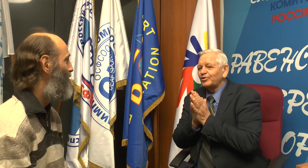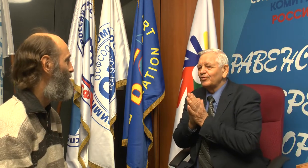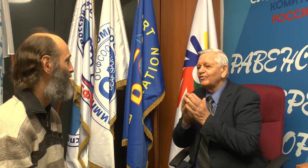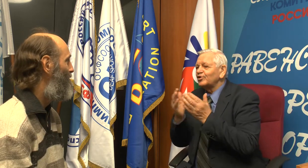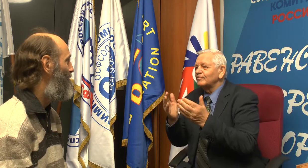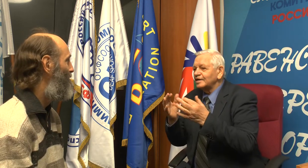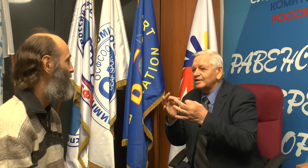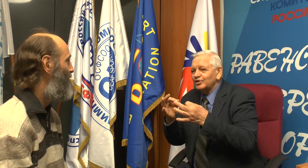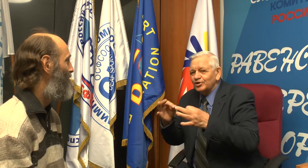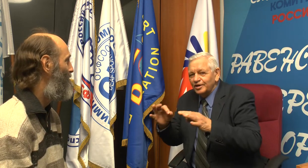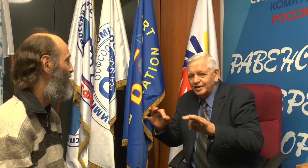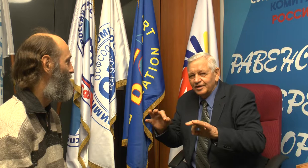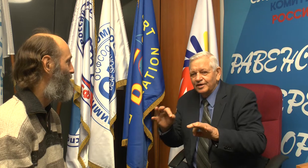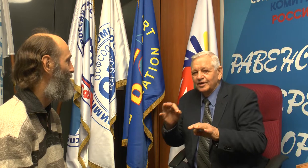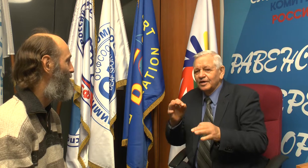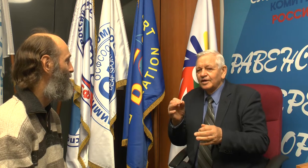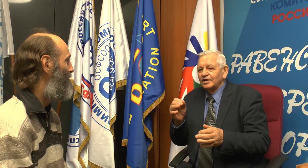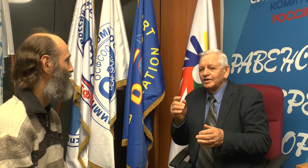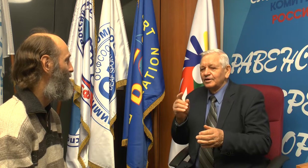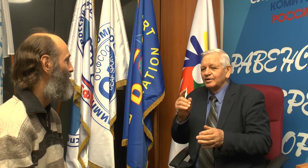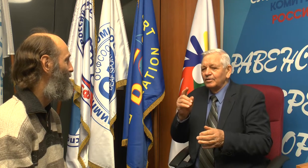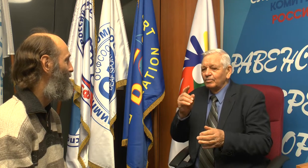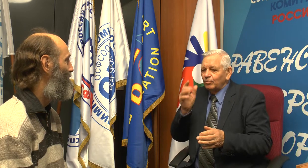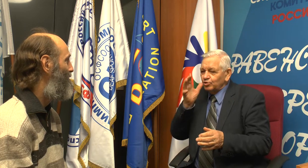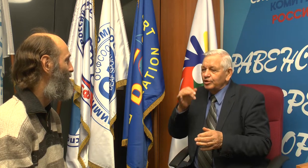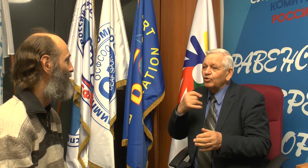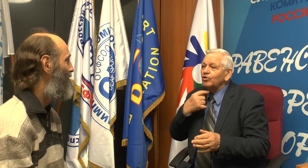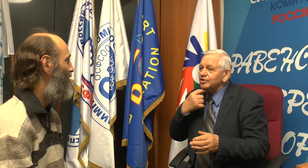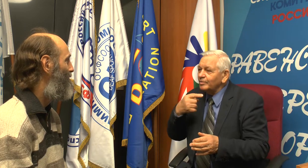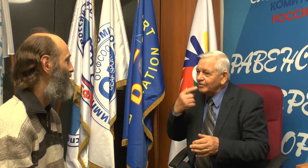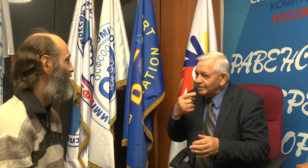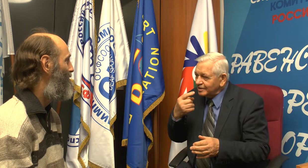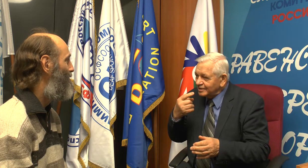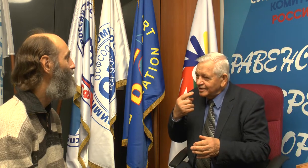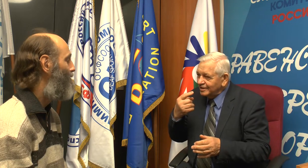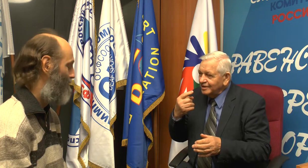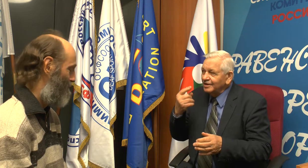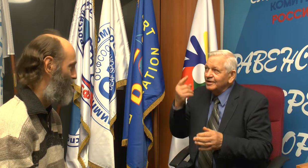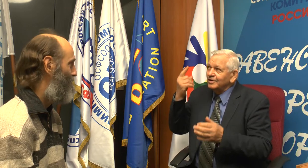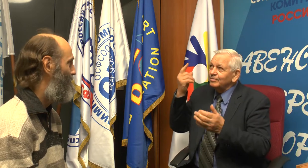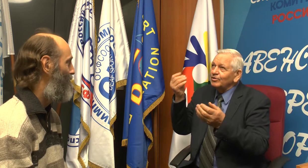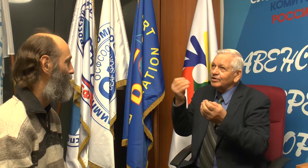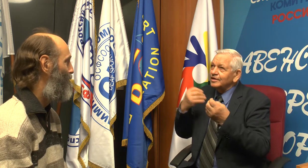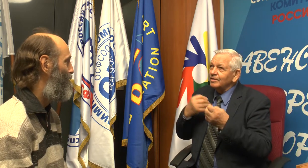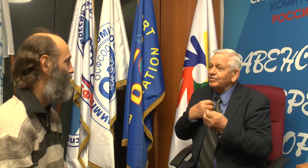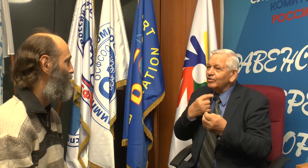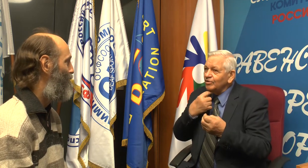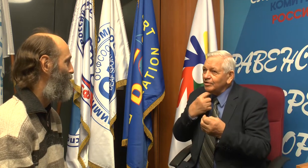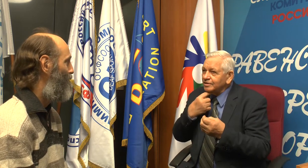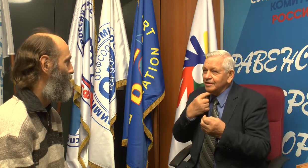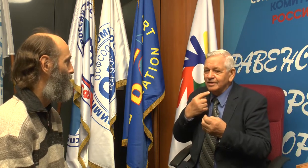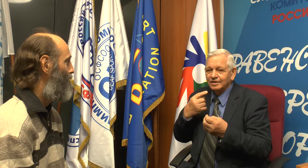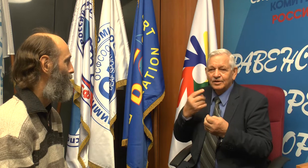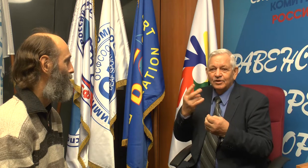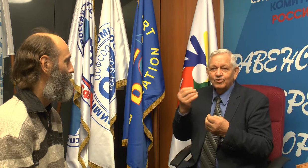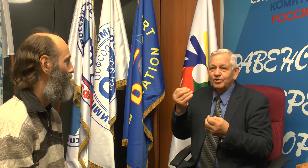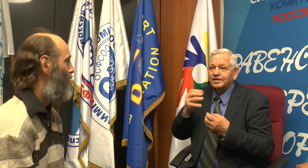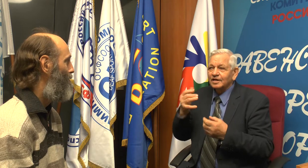прошу вашего разрешения, буду и голосом говорить. Бог дал мне голос, но не дал